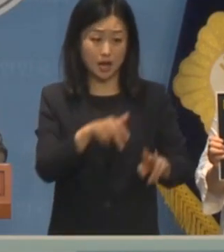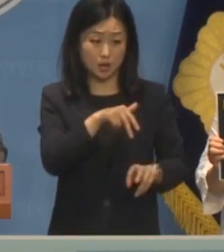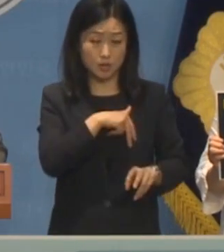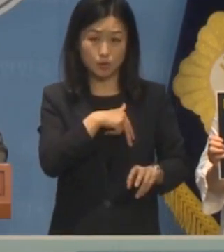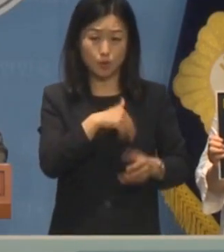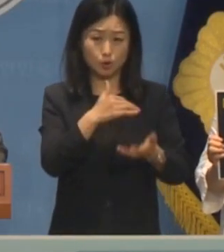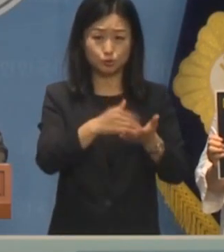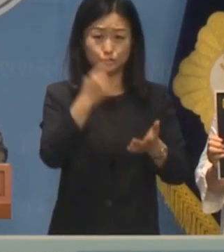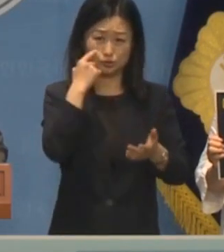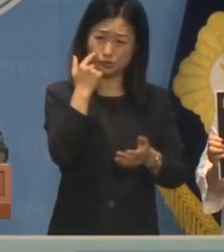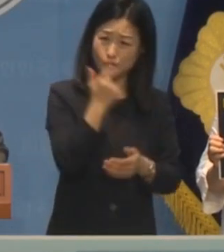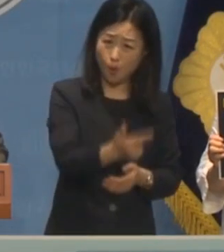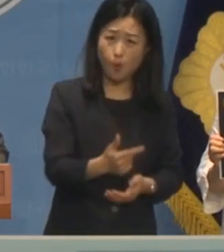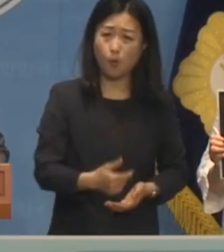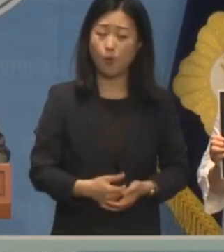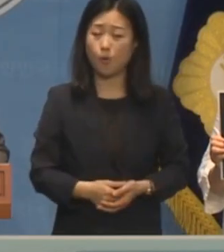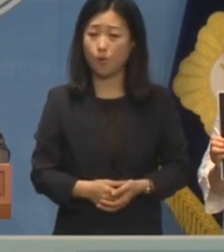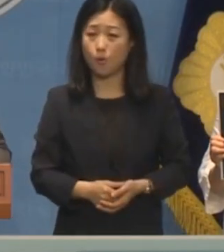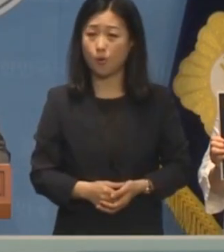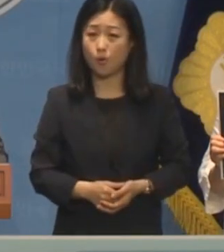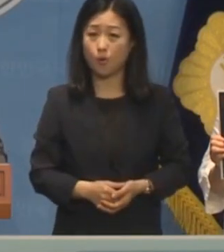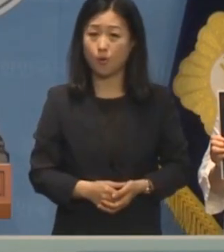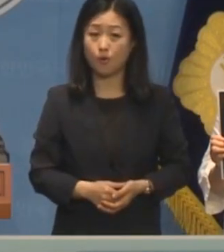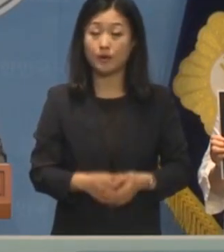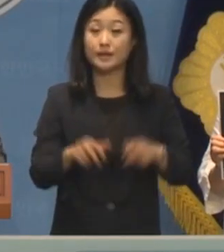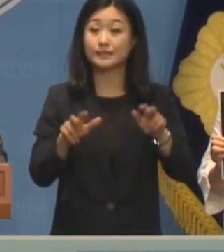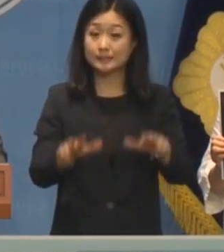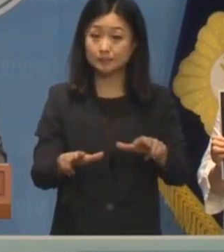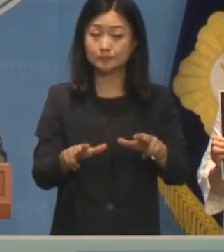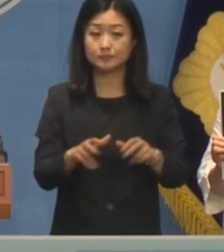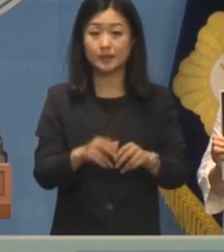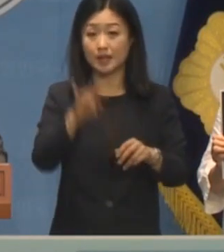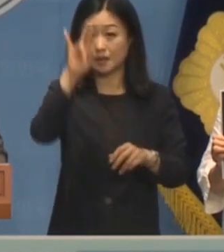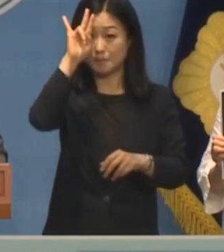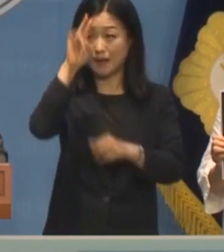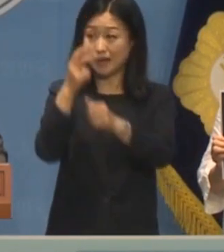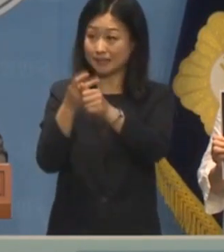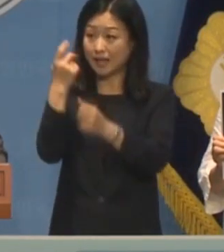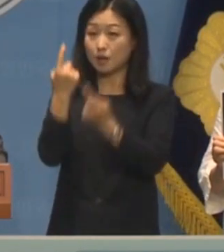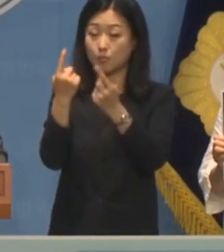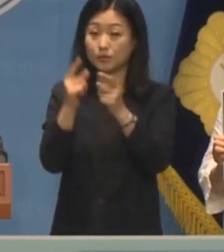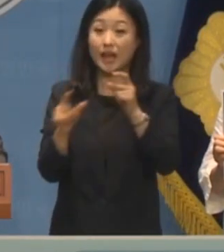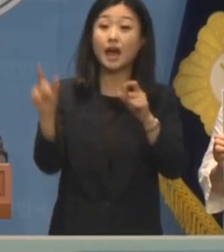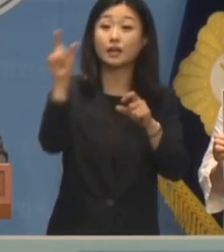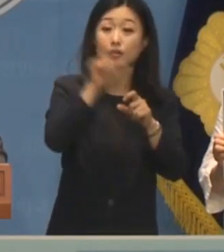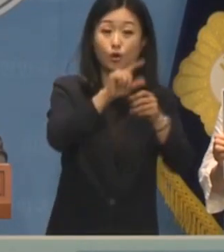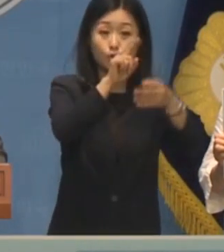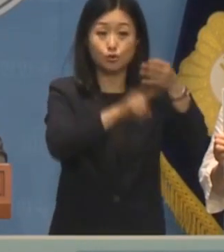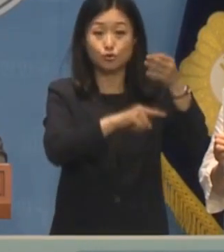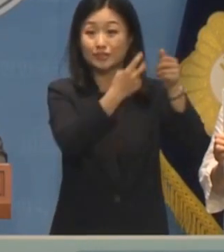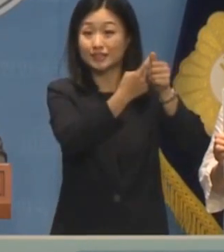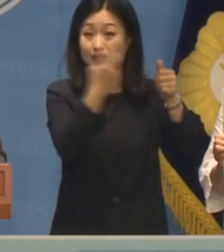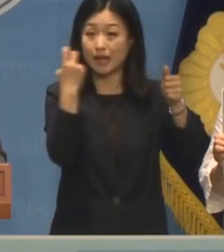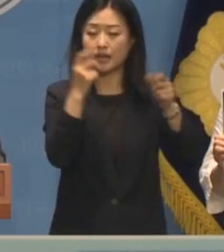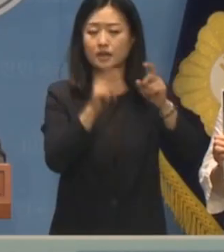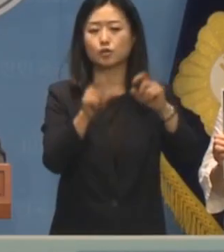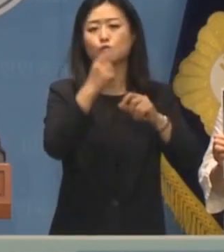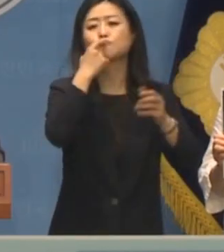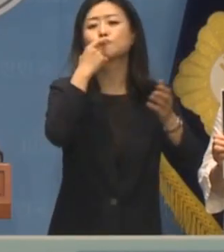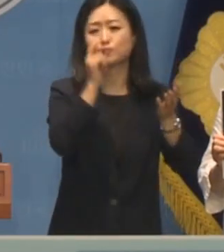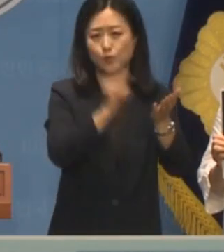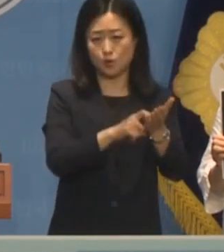의석수가 압도적으로 많습니다. 즉 박근혜 탄핵보다 윤석열 탄핵이 훨씬